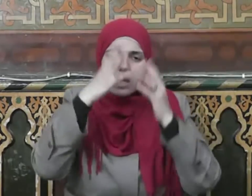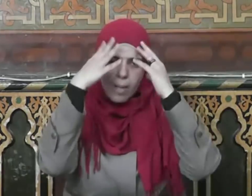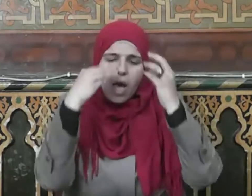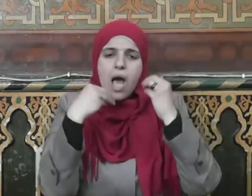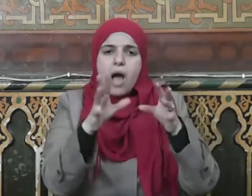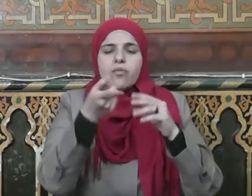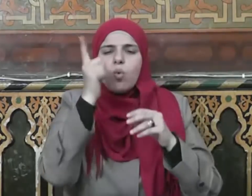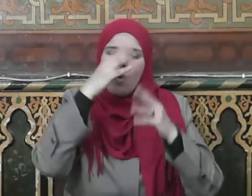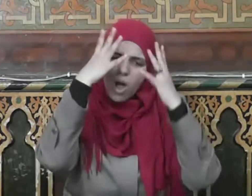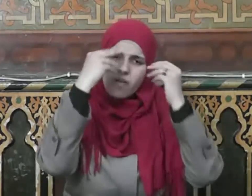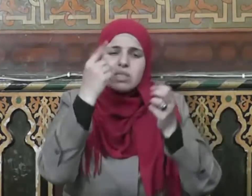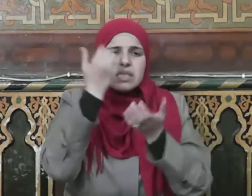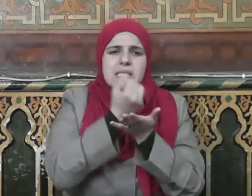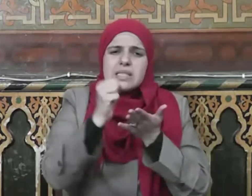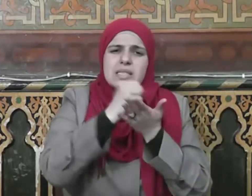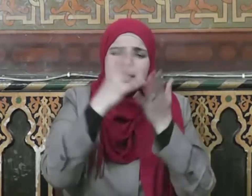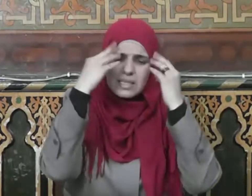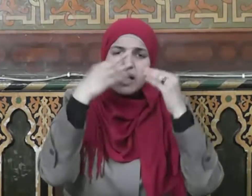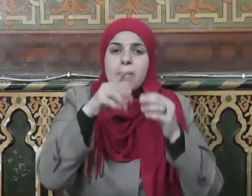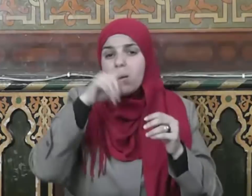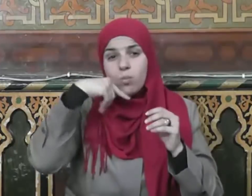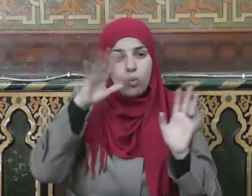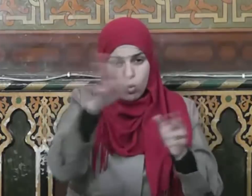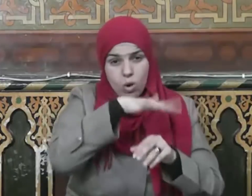وليصفحوا ألا تحبون أن يغفر الله